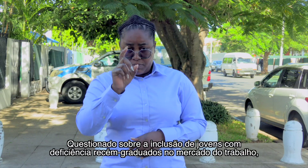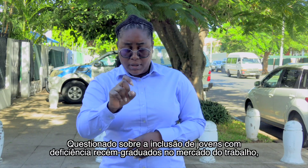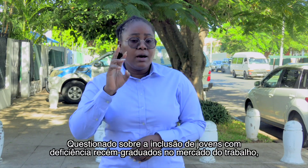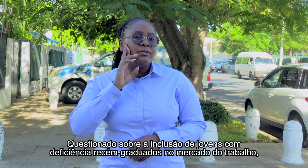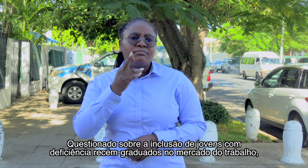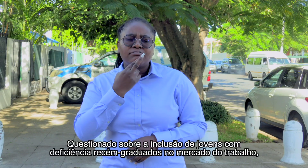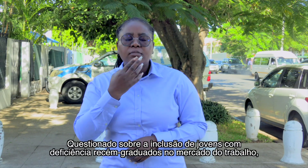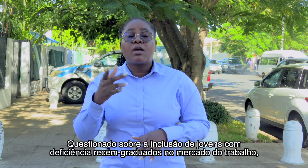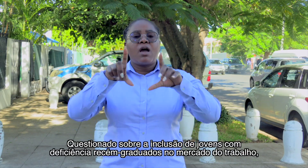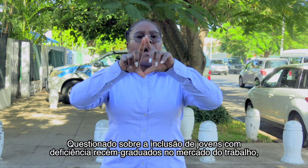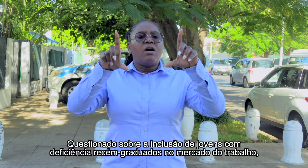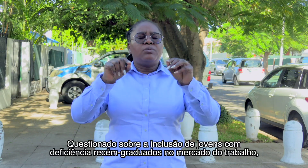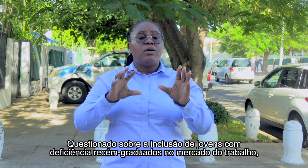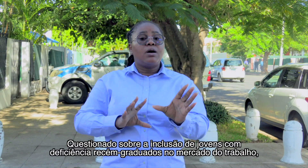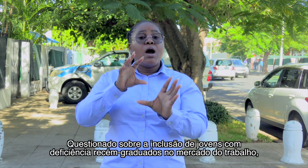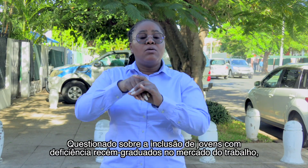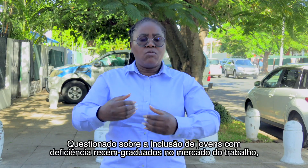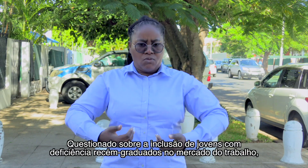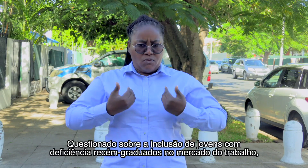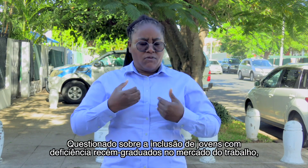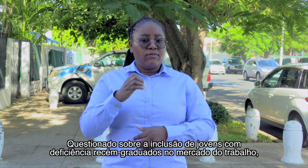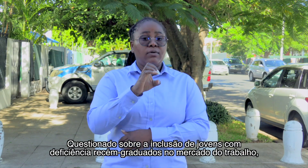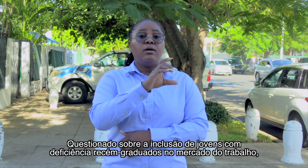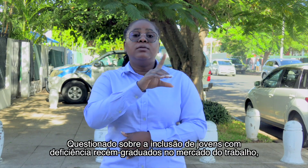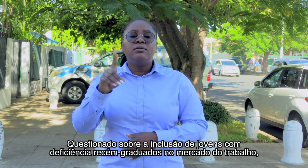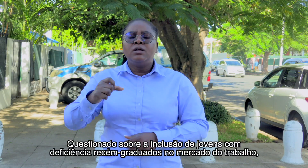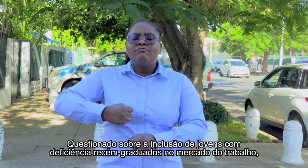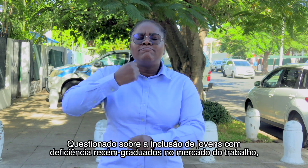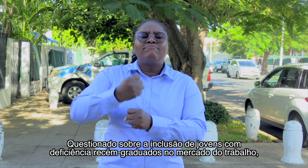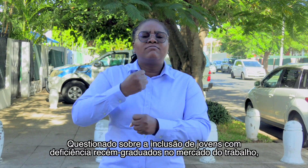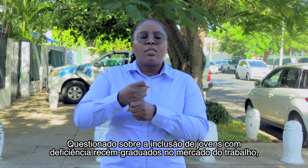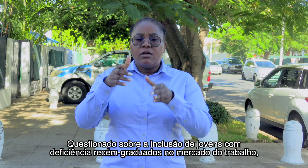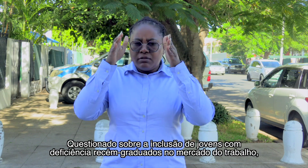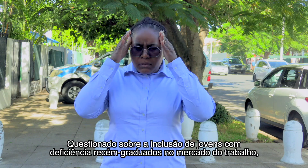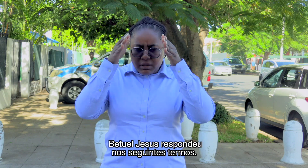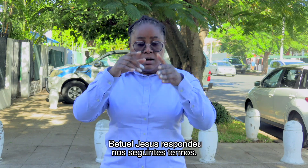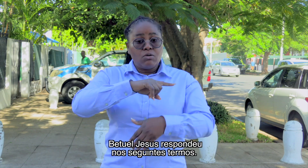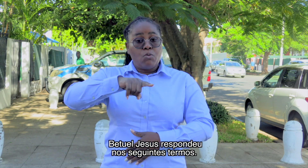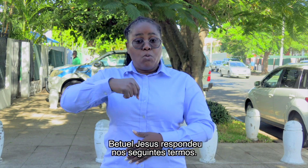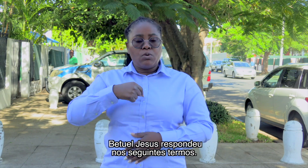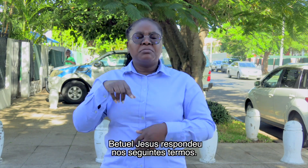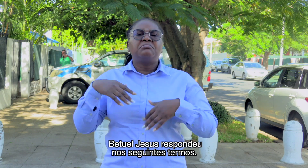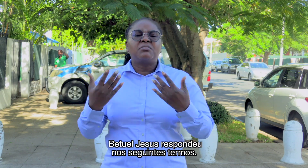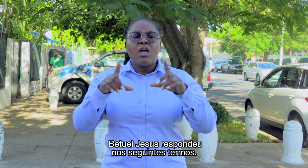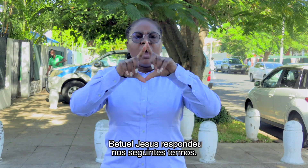Questionado sobre a inclusão de jovens com deficiência recém-graduados no mercado de trabalho, Betuel Jesus respondeu nos